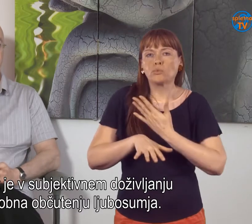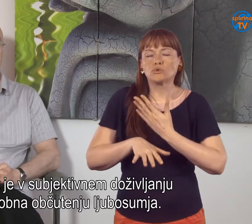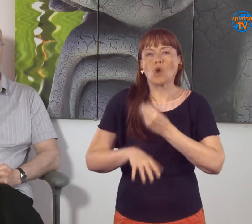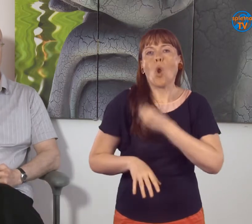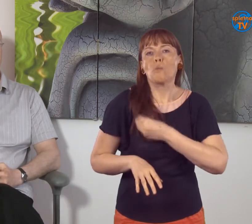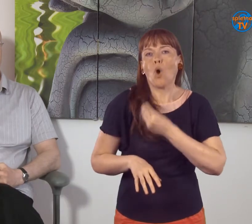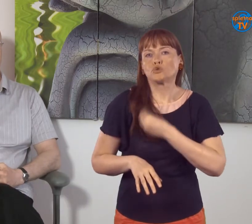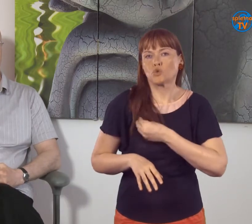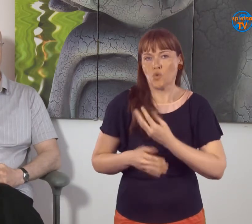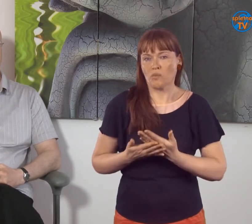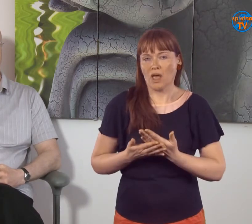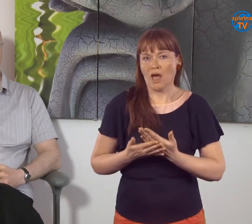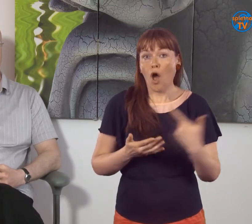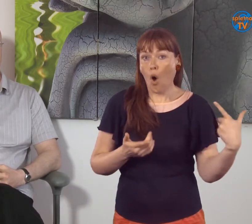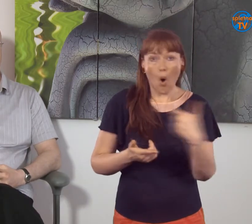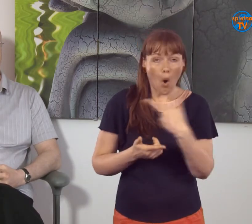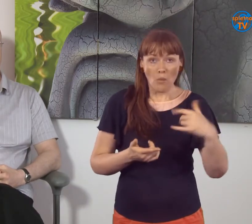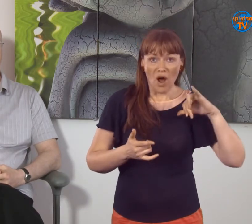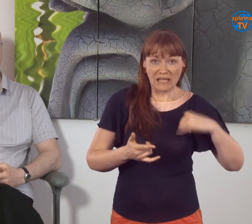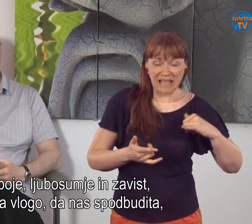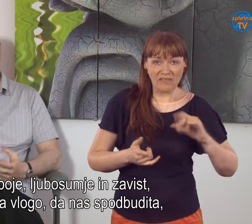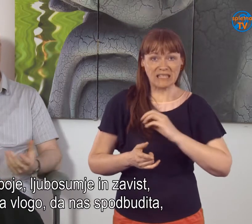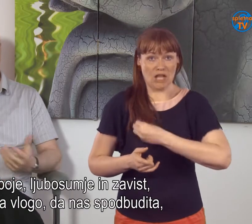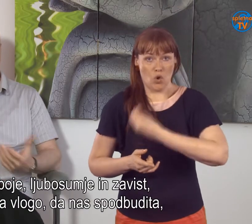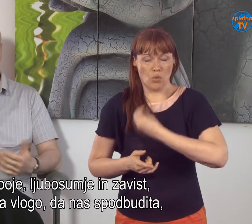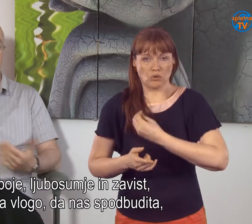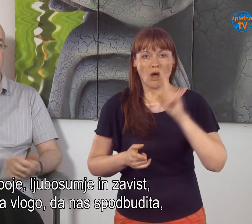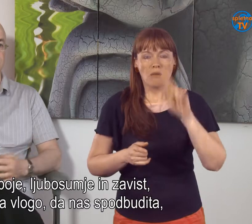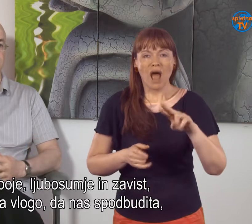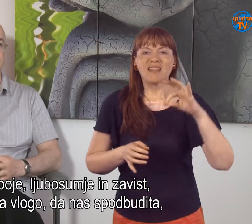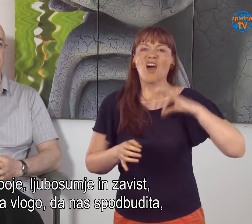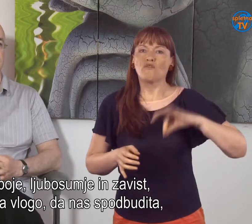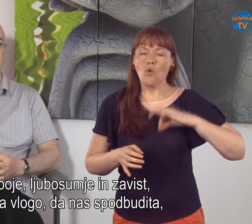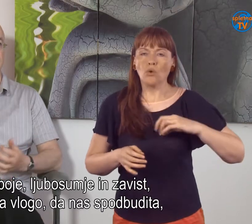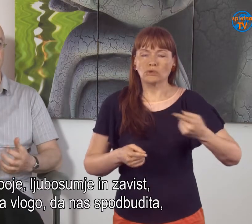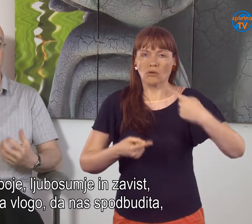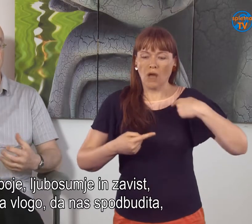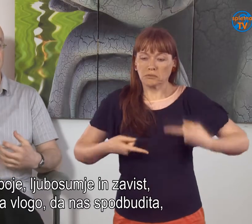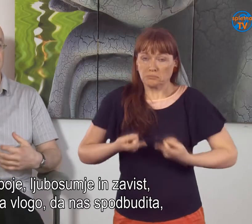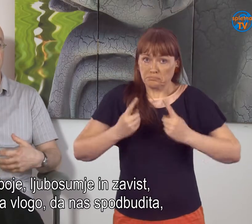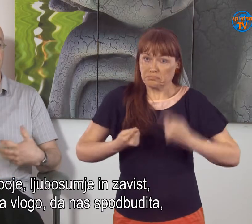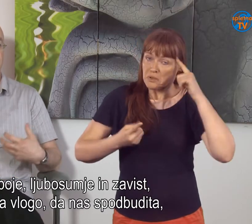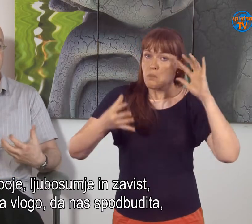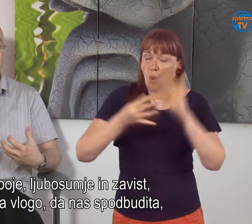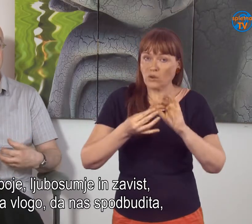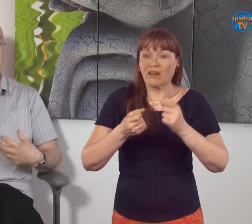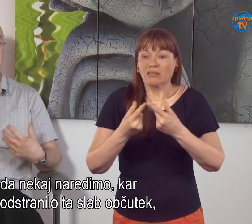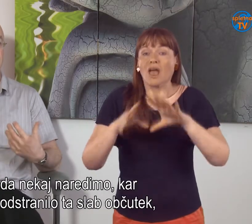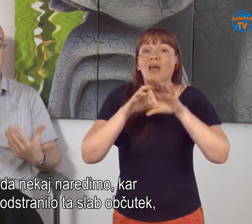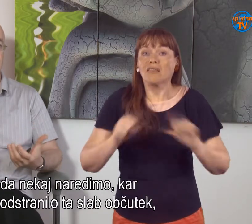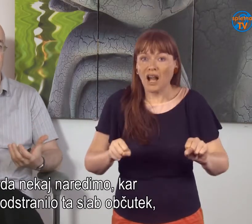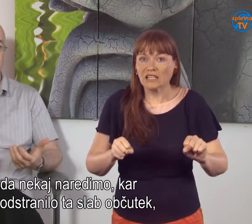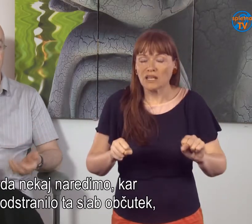ljubosumja. Se pravi, in oboje, ljubosumje in zavist, imata funkcijo, da nas motivirata, da